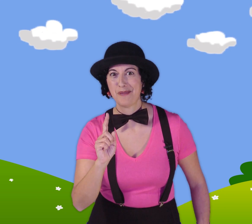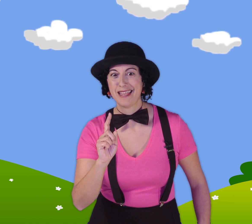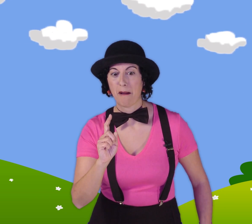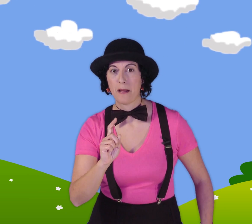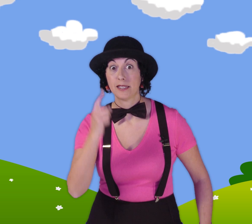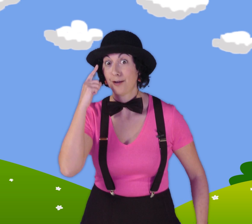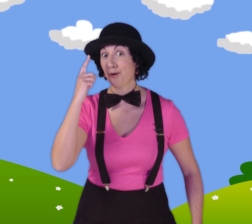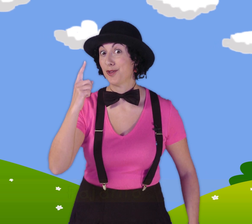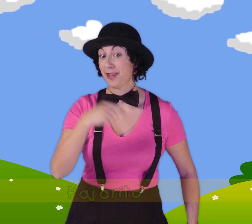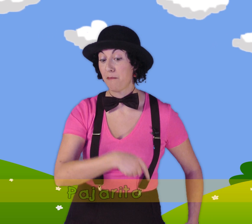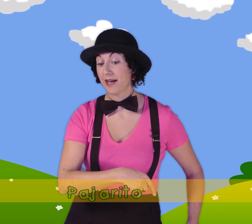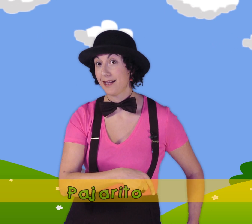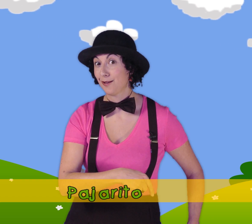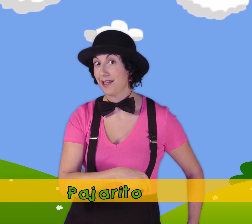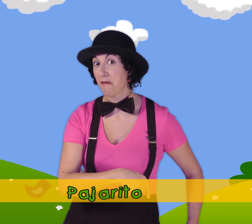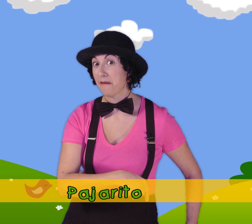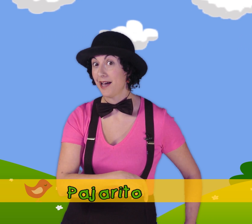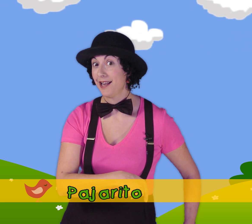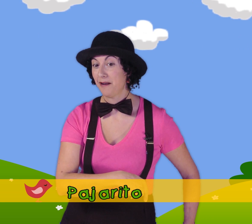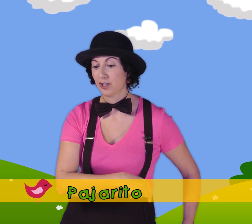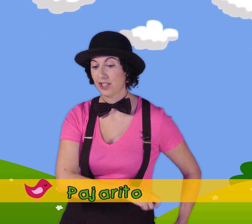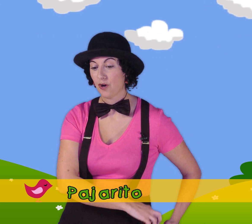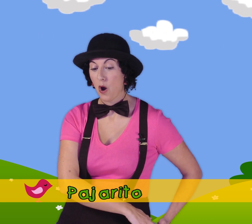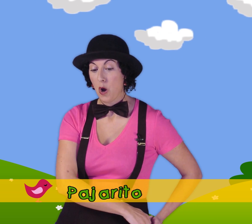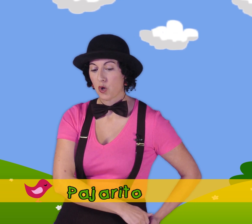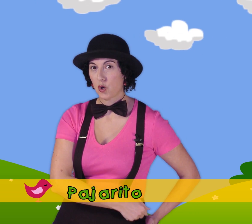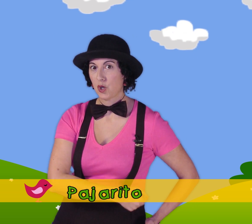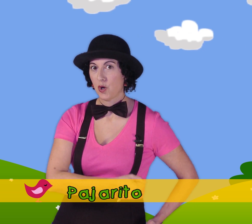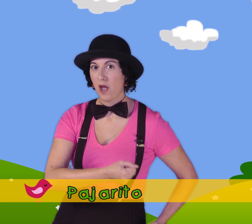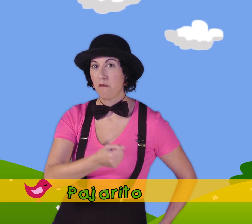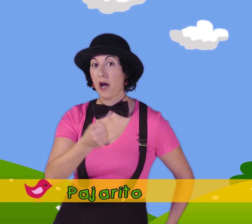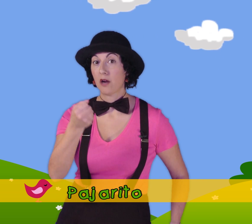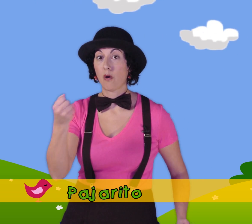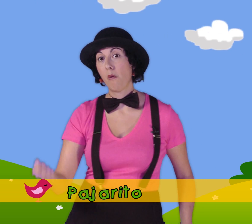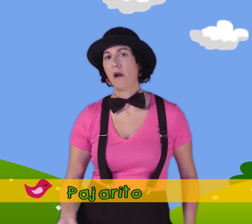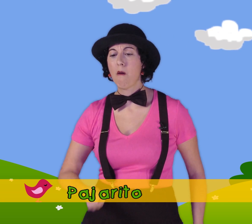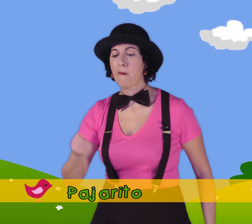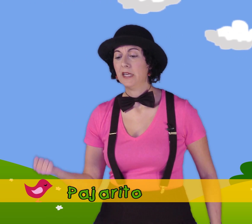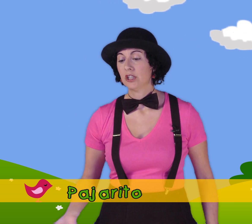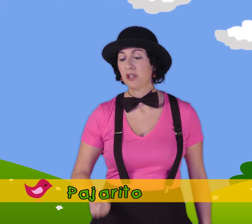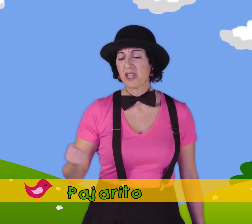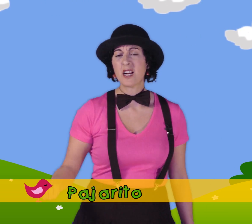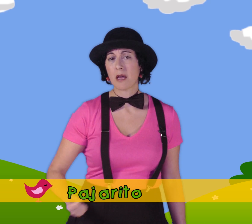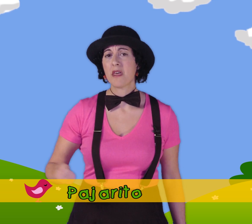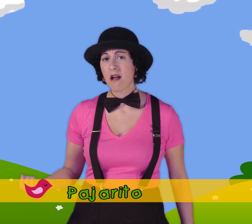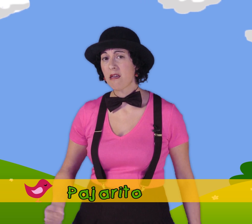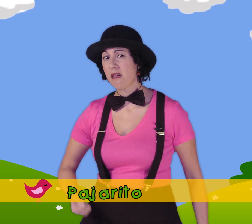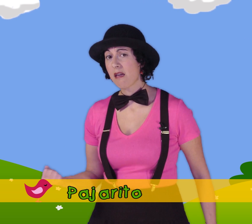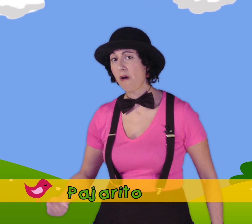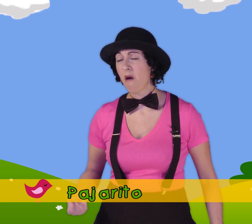piedra. Se acordó del pajarito que llevaba en el bolsillo. Cogió el pájaro y dijo, bueno, yo te voy a tirar esta piedra y, bueno, va a